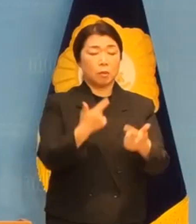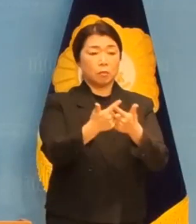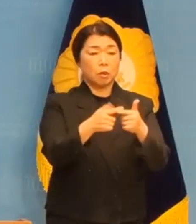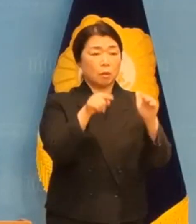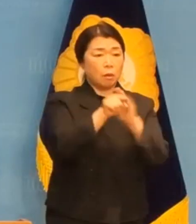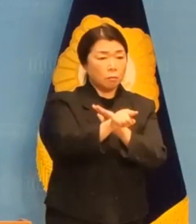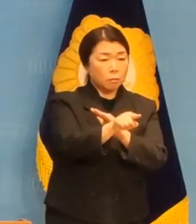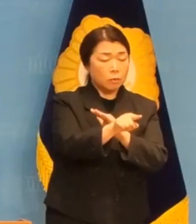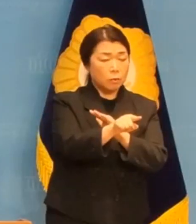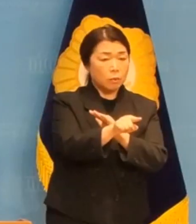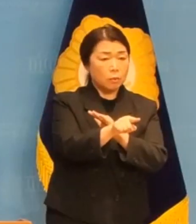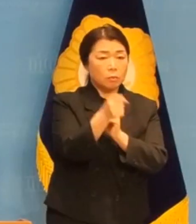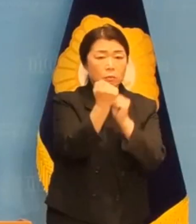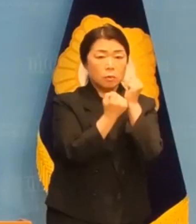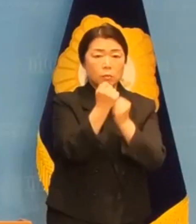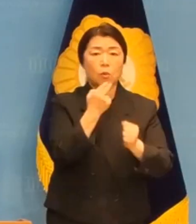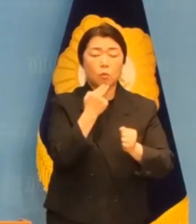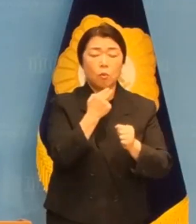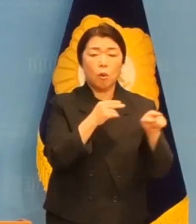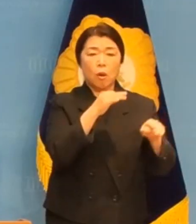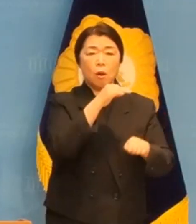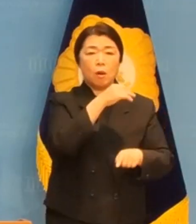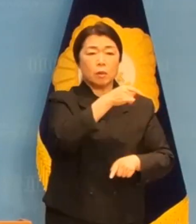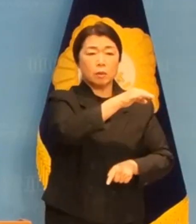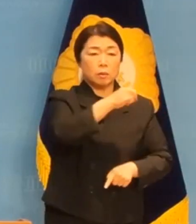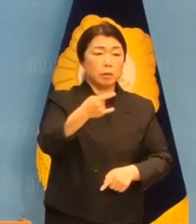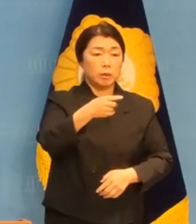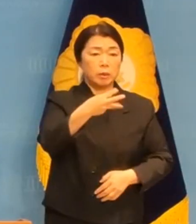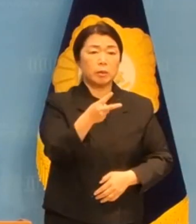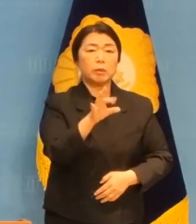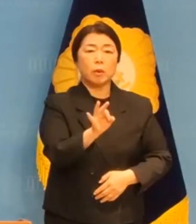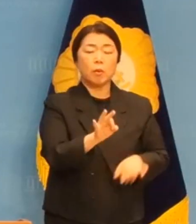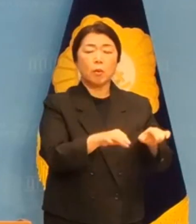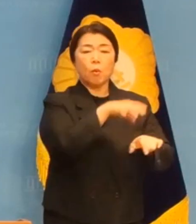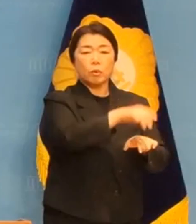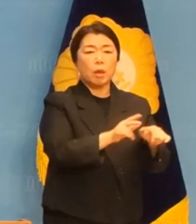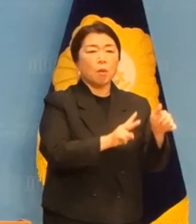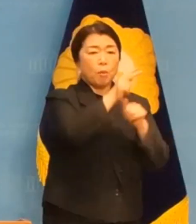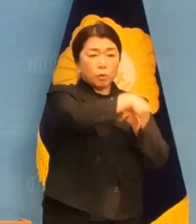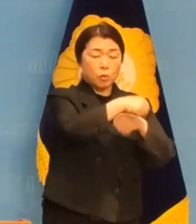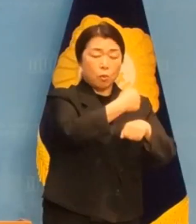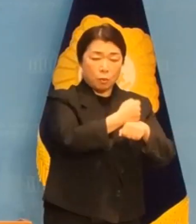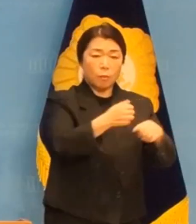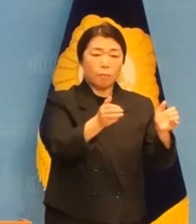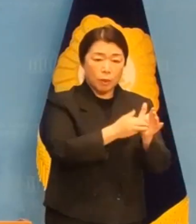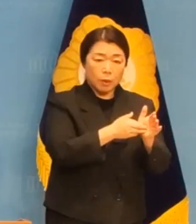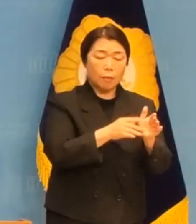빠진 채 의령 벌초만을 강조한 해명의 의도는 무엇입니까?